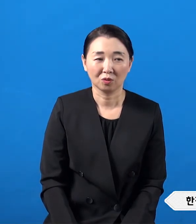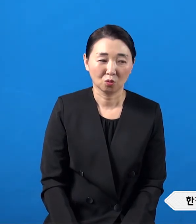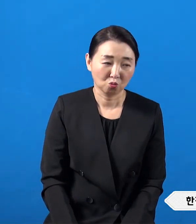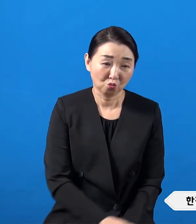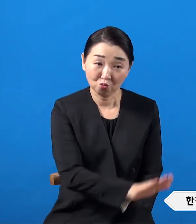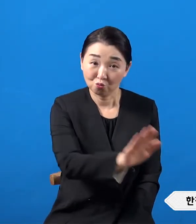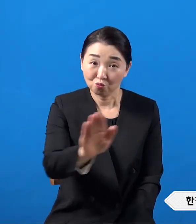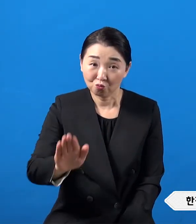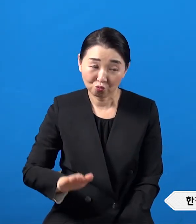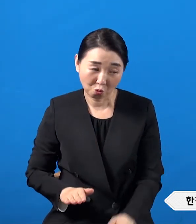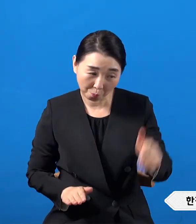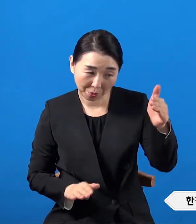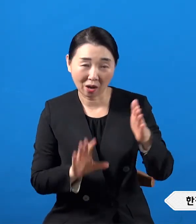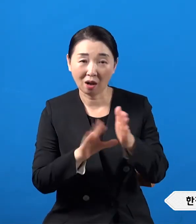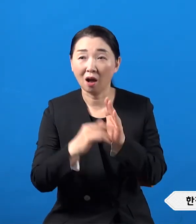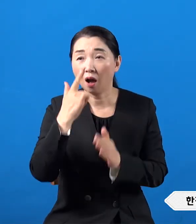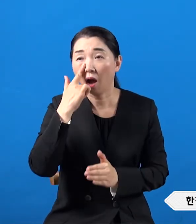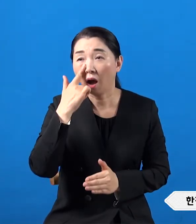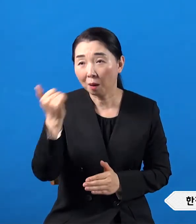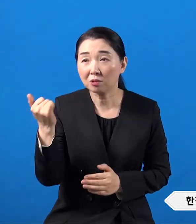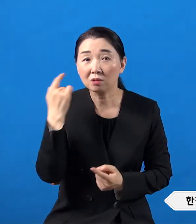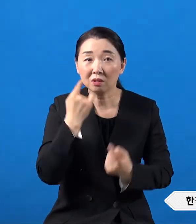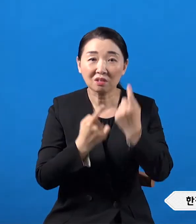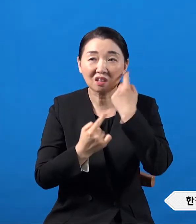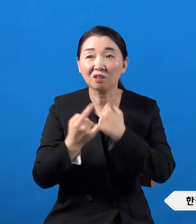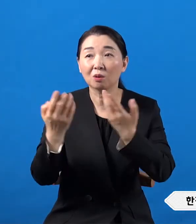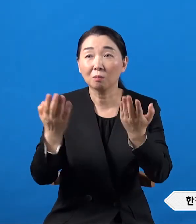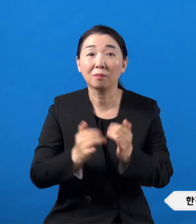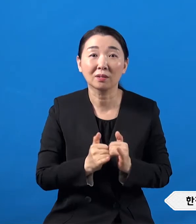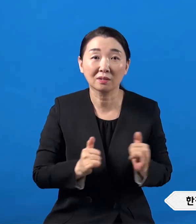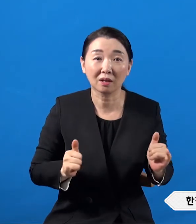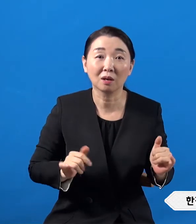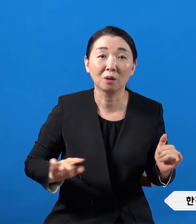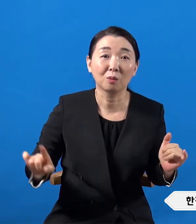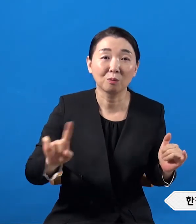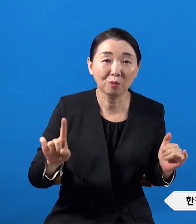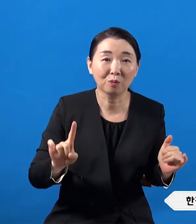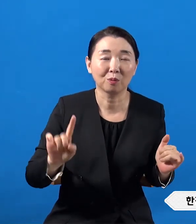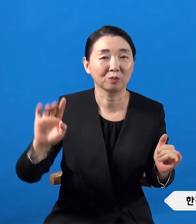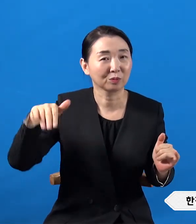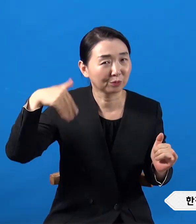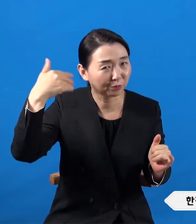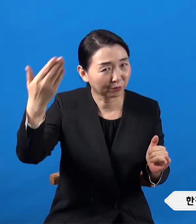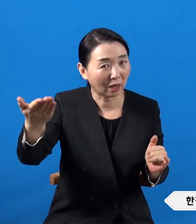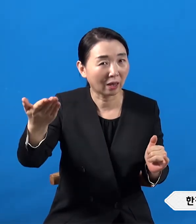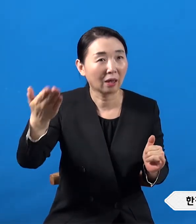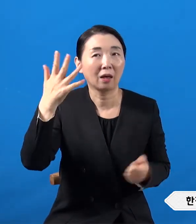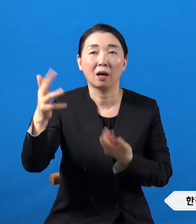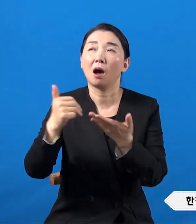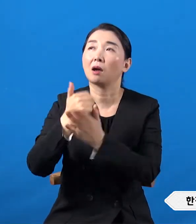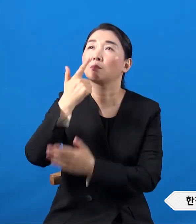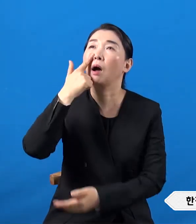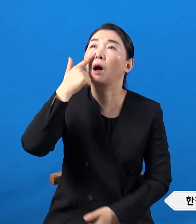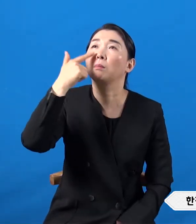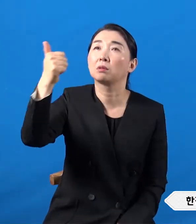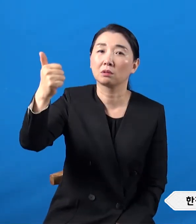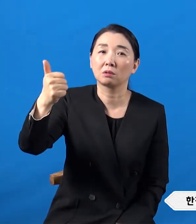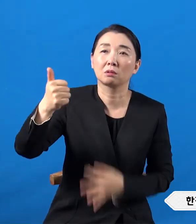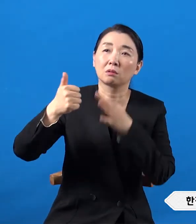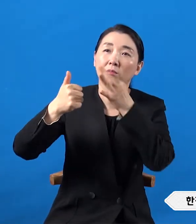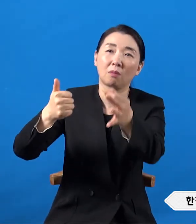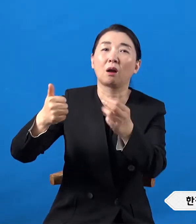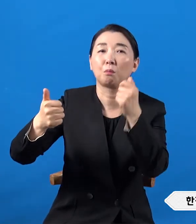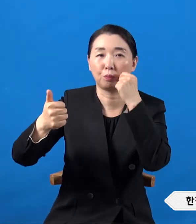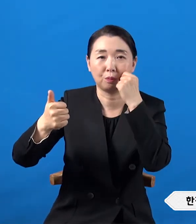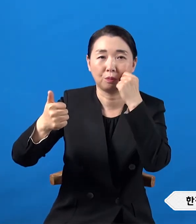우리도 자랄 때 아버지로부터 상처를 많이 받은 사람은 이 다음에 하나님 아버지 그 말이